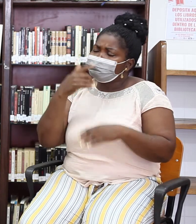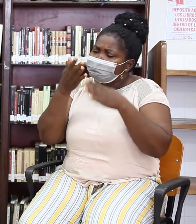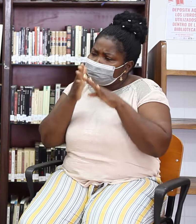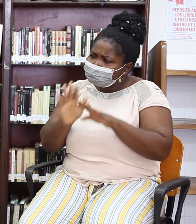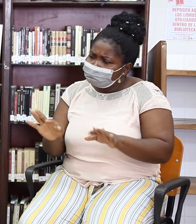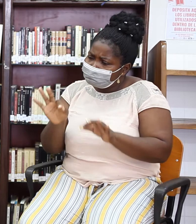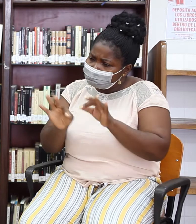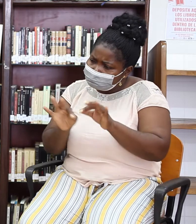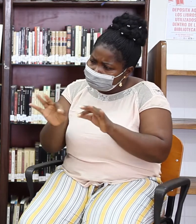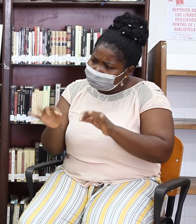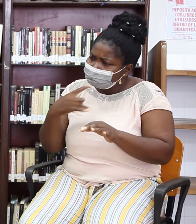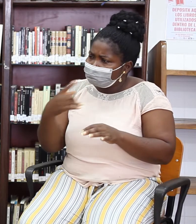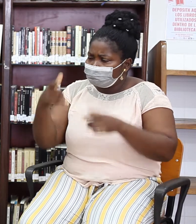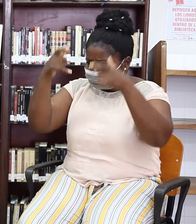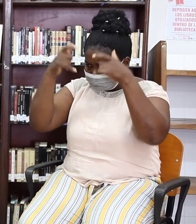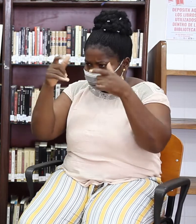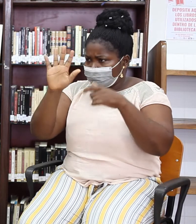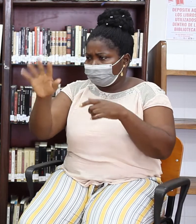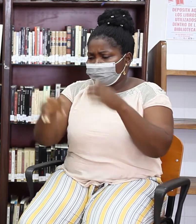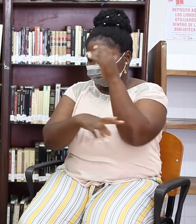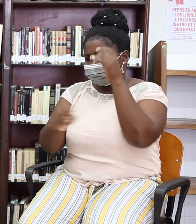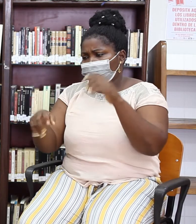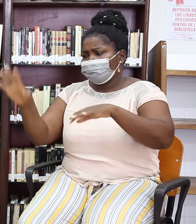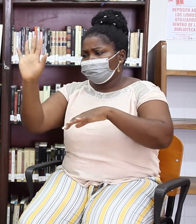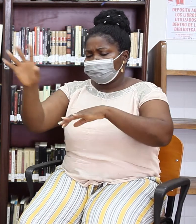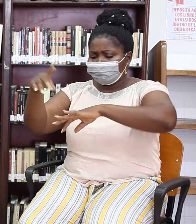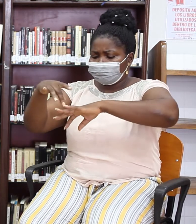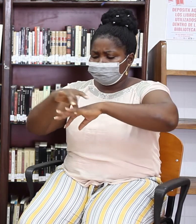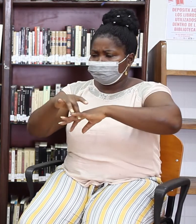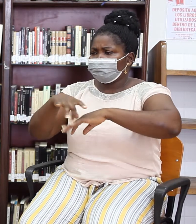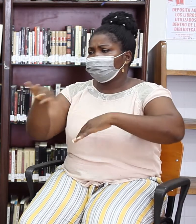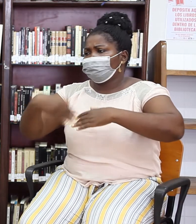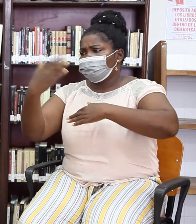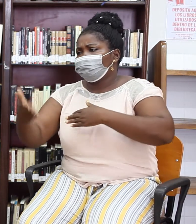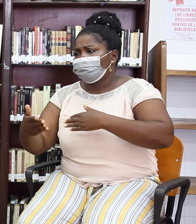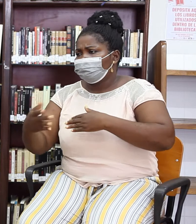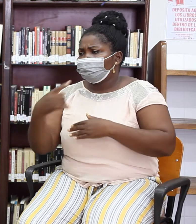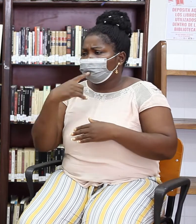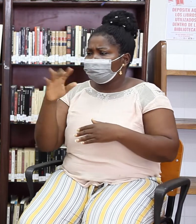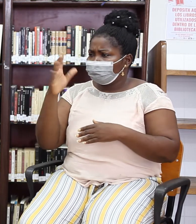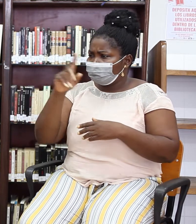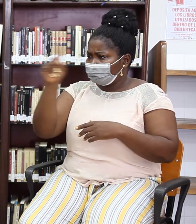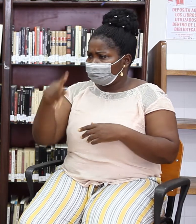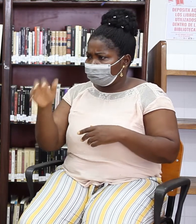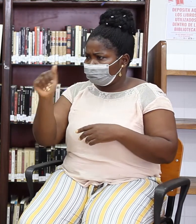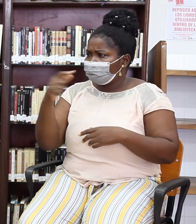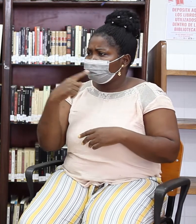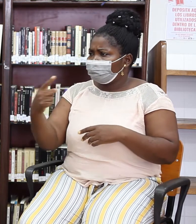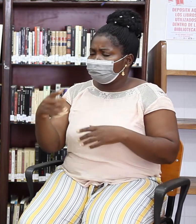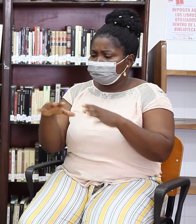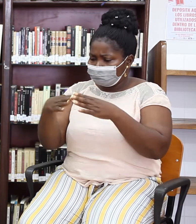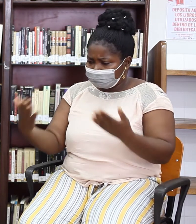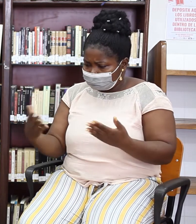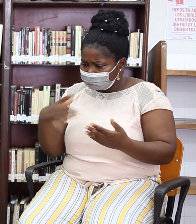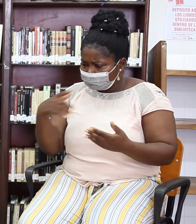la explicación que le dio el rey sobre el robo del alilio. Luego, Safusa abrió una de las bolsas